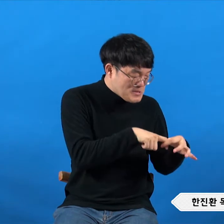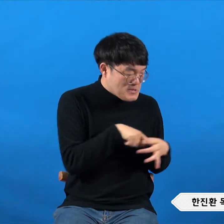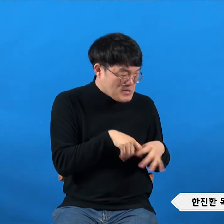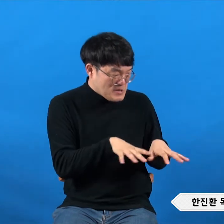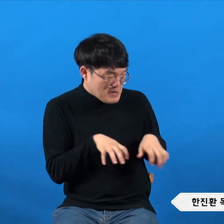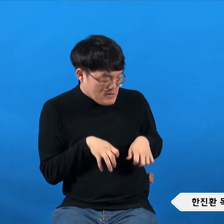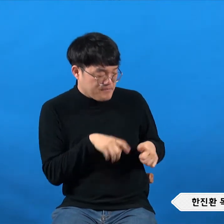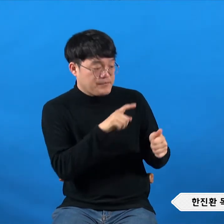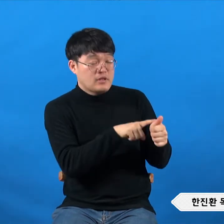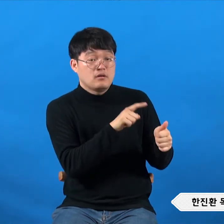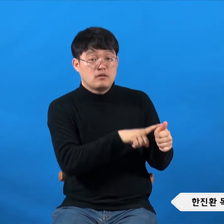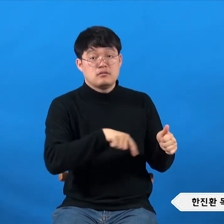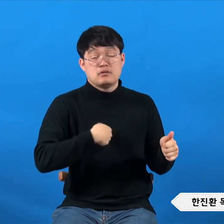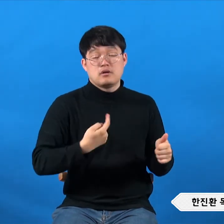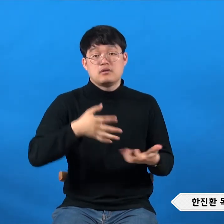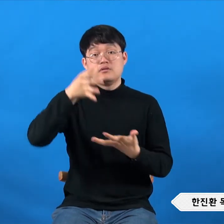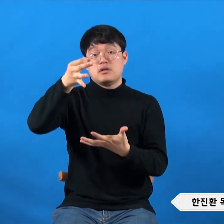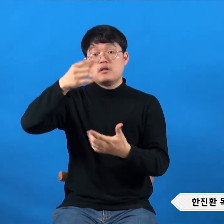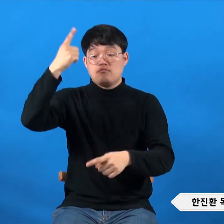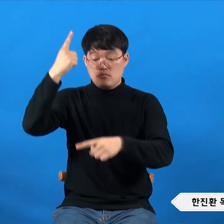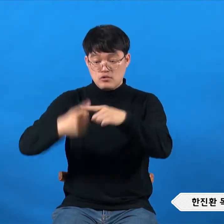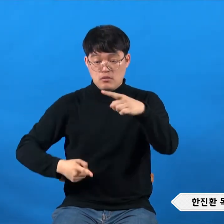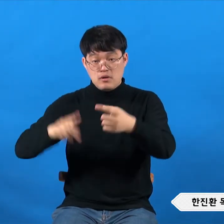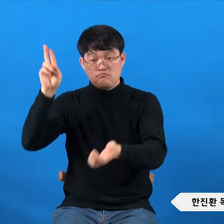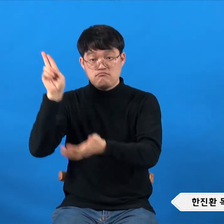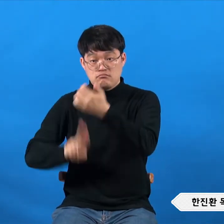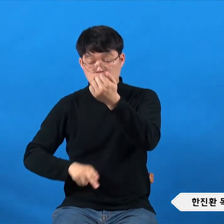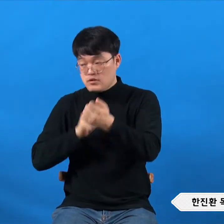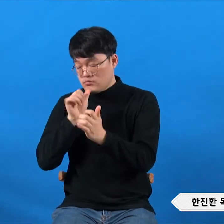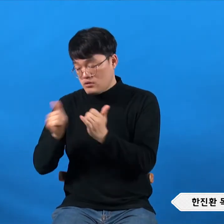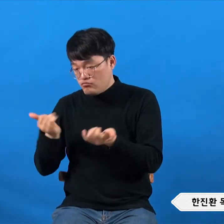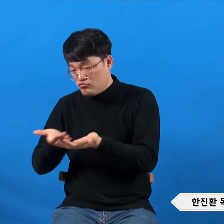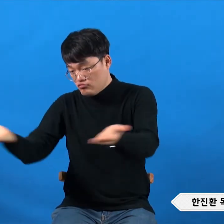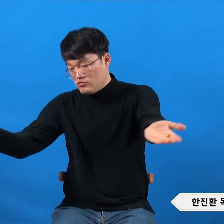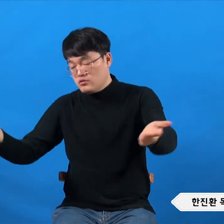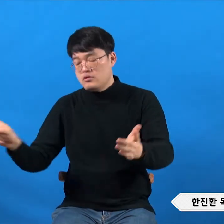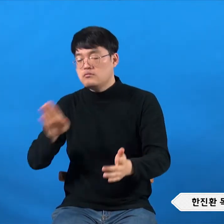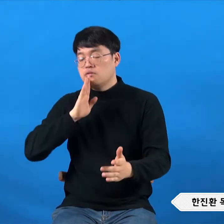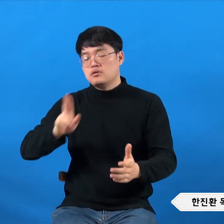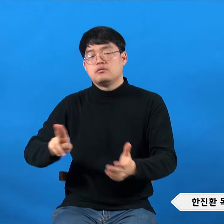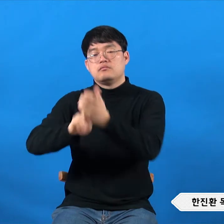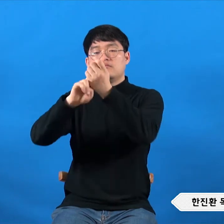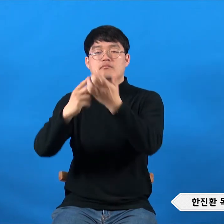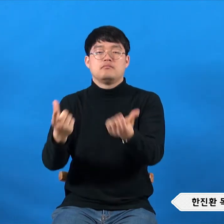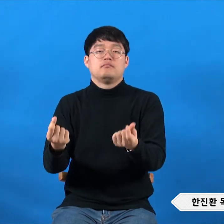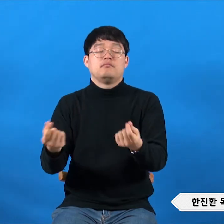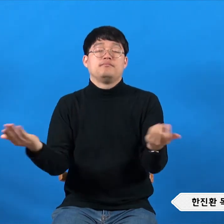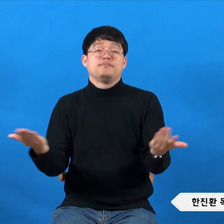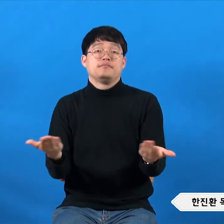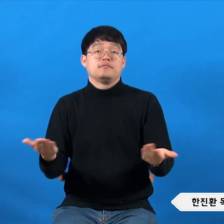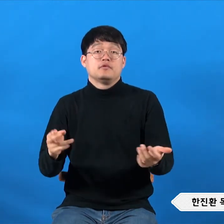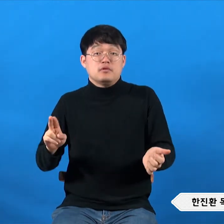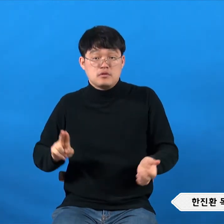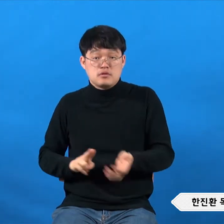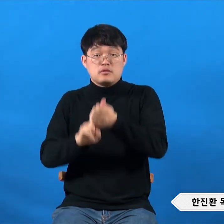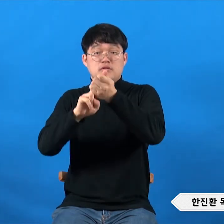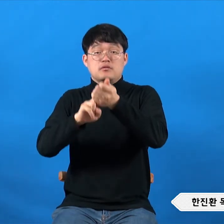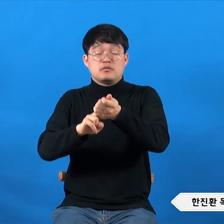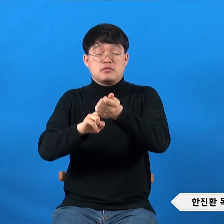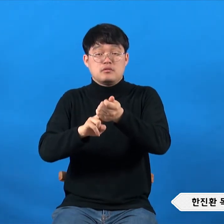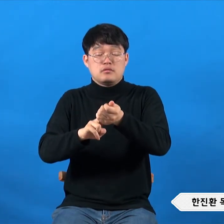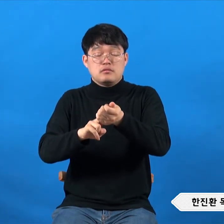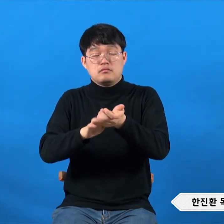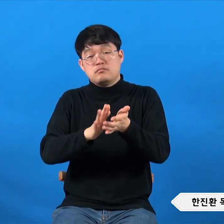재산 절반을 가난한 사람들을 위해서 내어놓겠다 한 것은 기적 중의 기적입니다. 그 기적이 어떻게 가능할